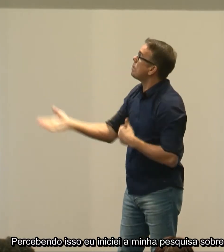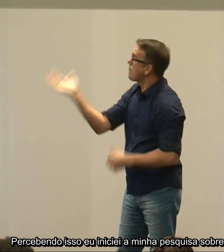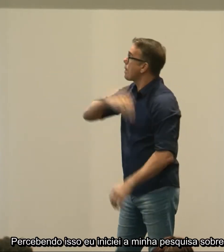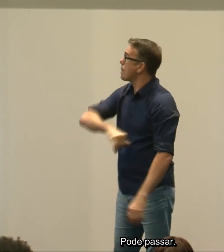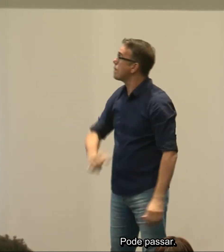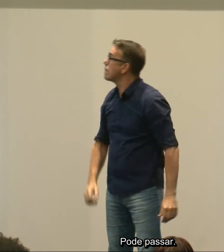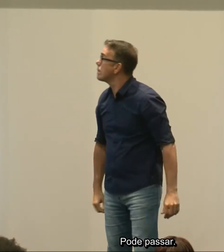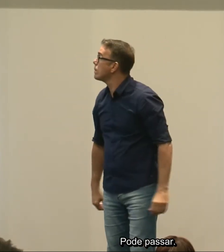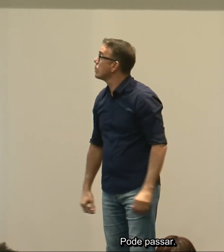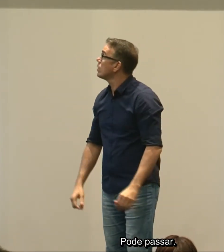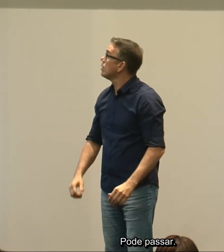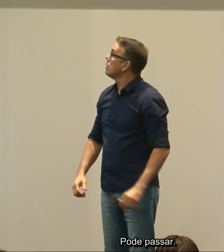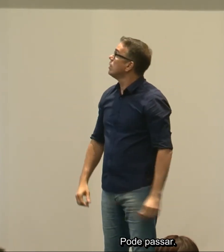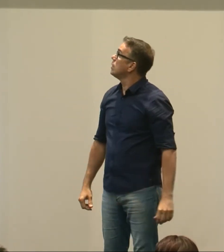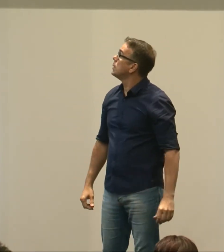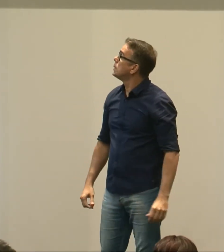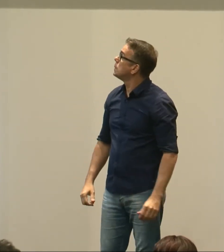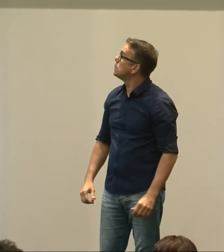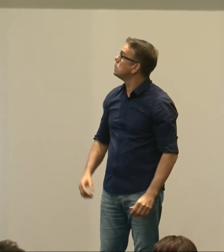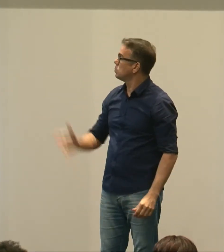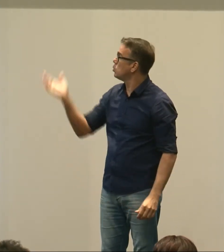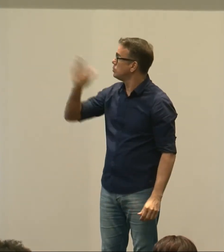assunto. Pode passar.